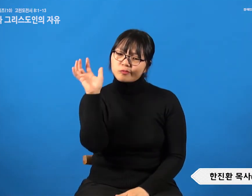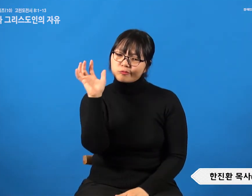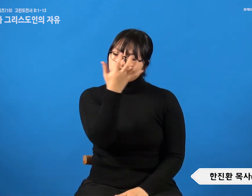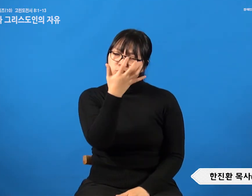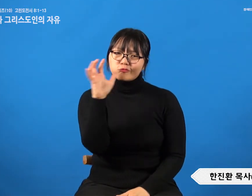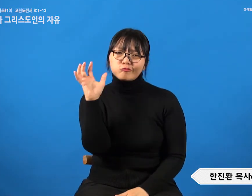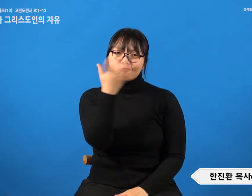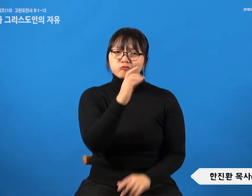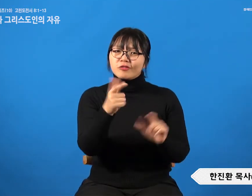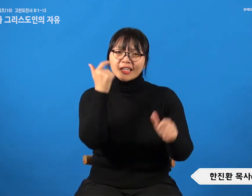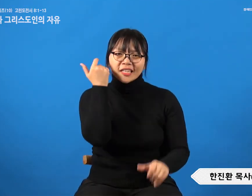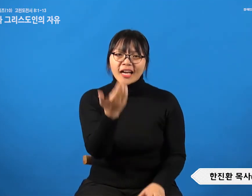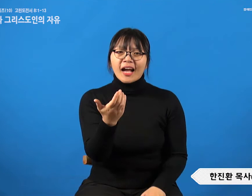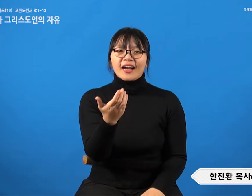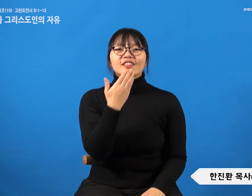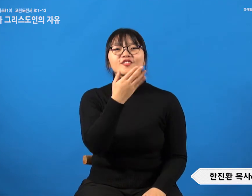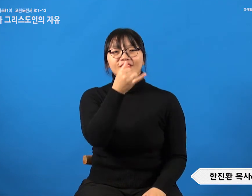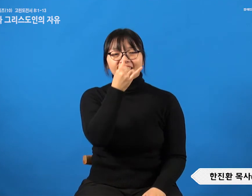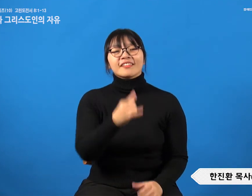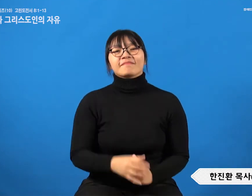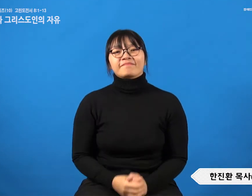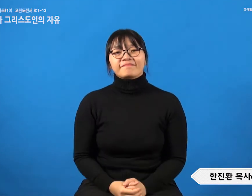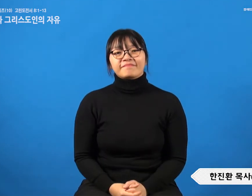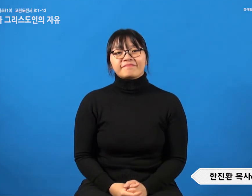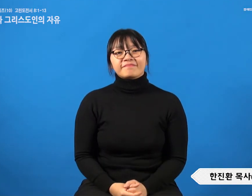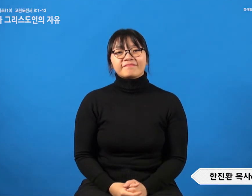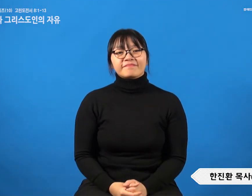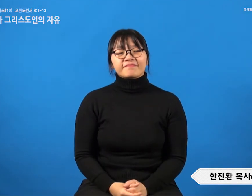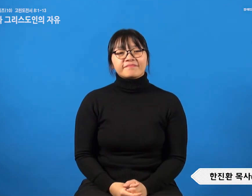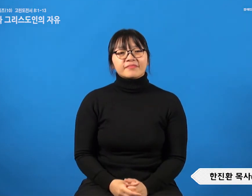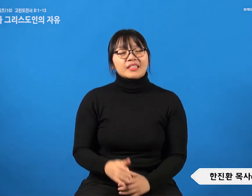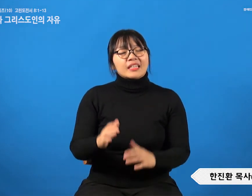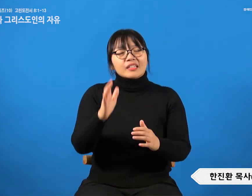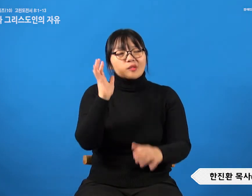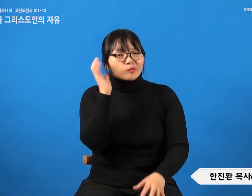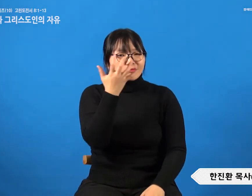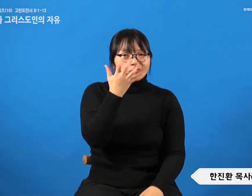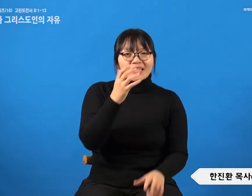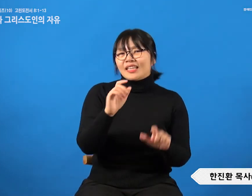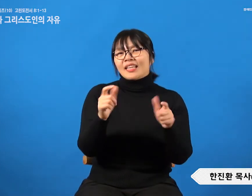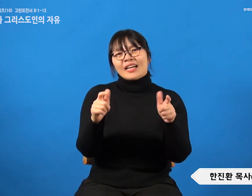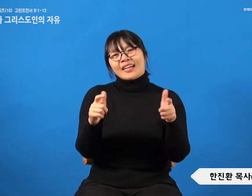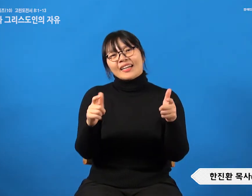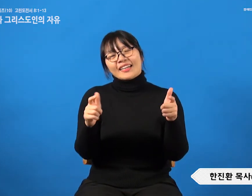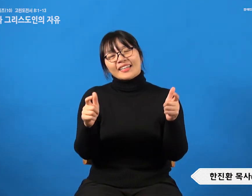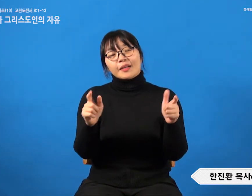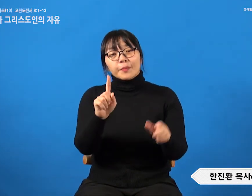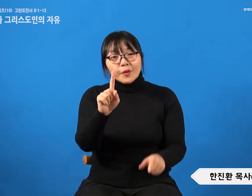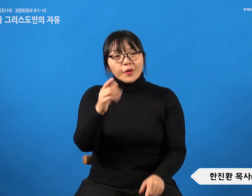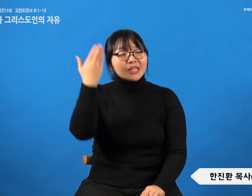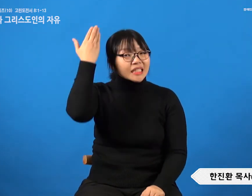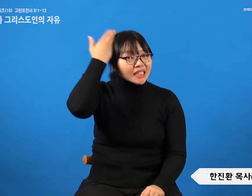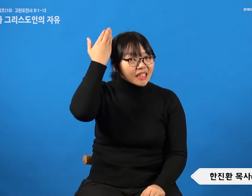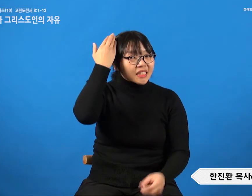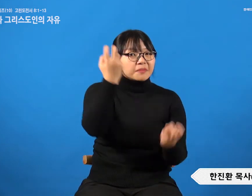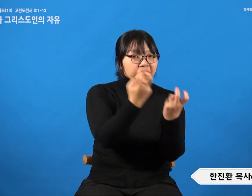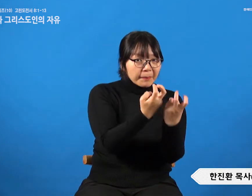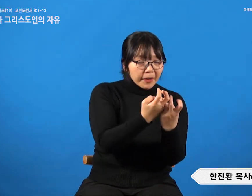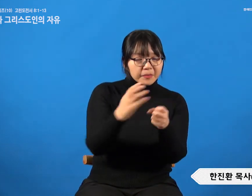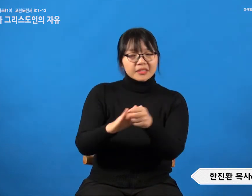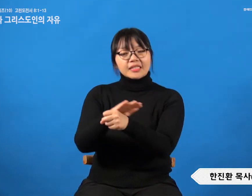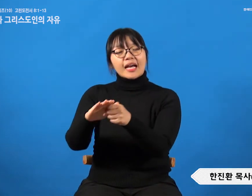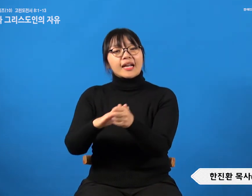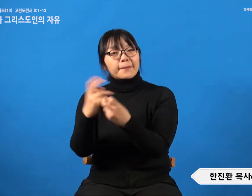것이 아니냐, 그렇게 생각할 수 있습니다. 아닙니다. 위선적인 것이 아닙니다. 지식의 원리,